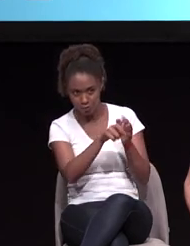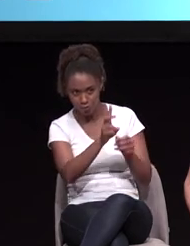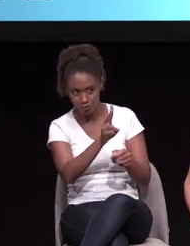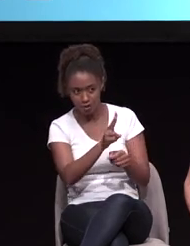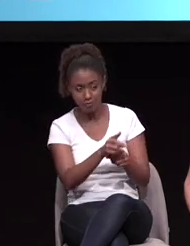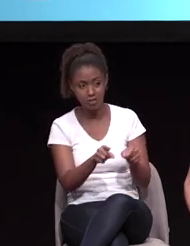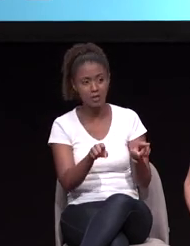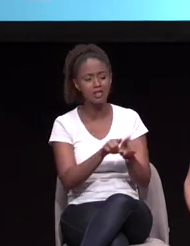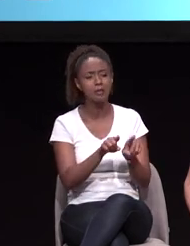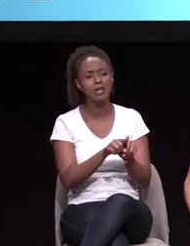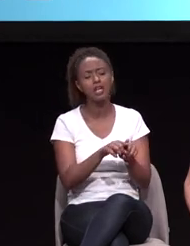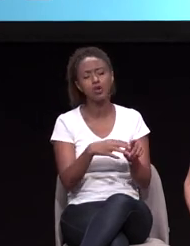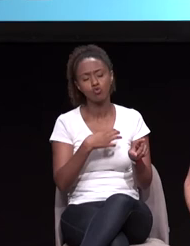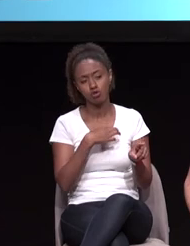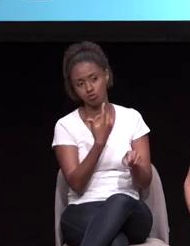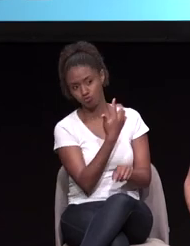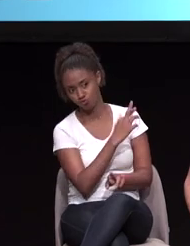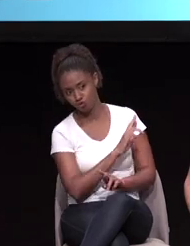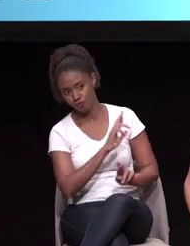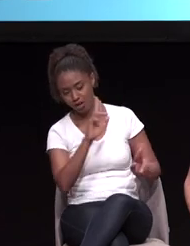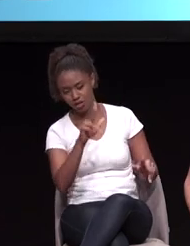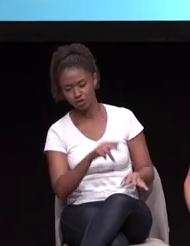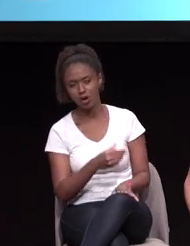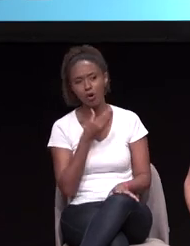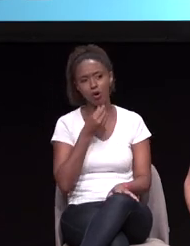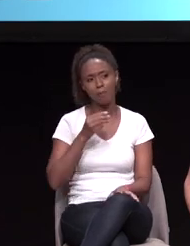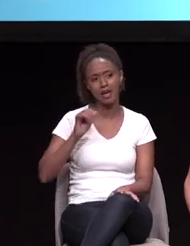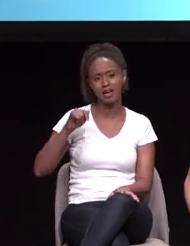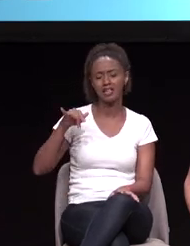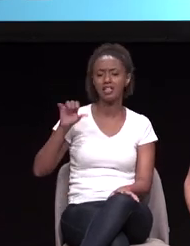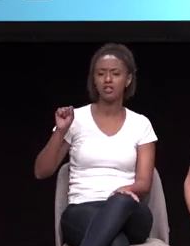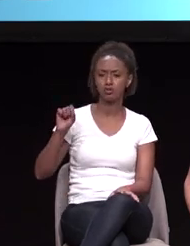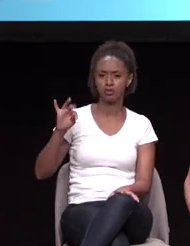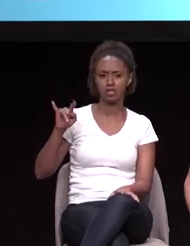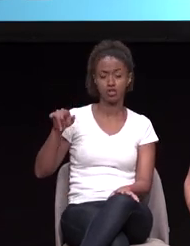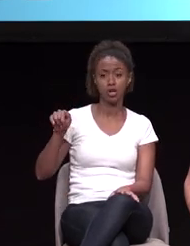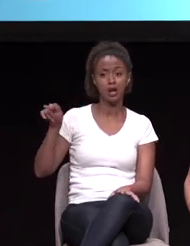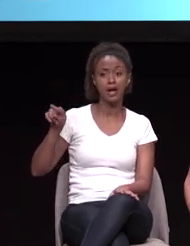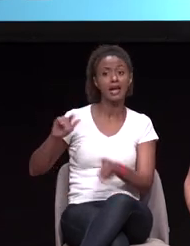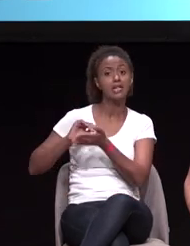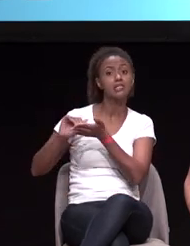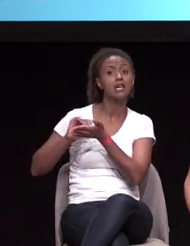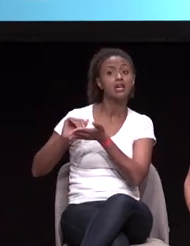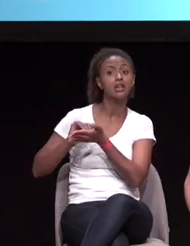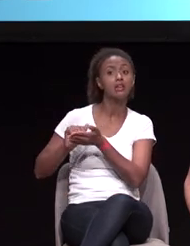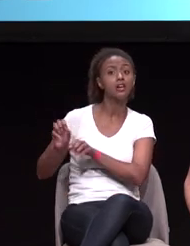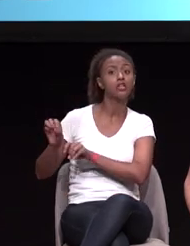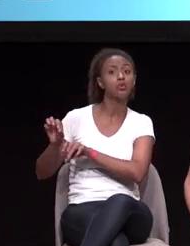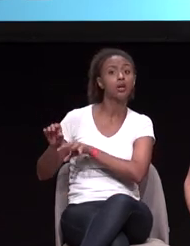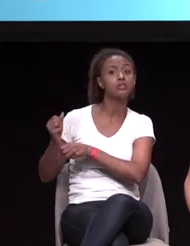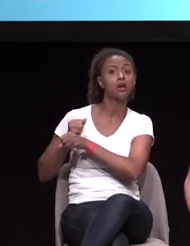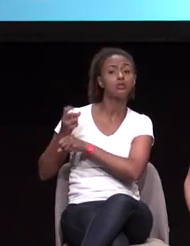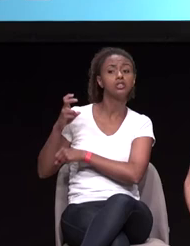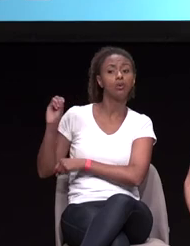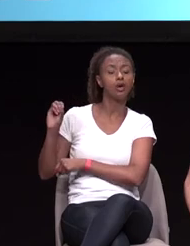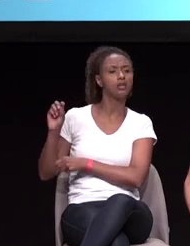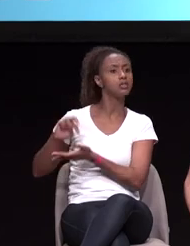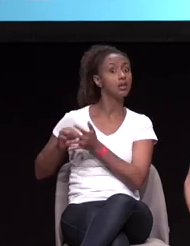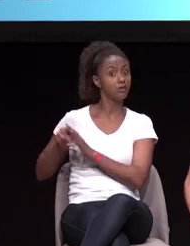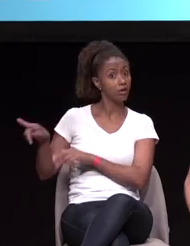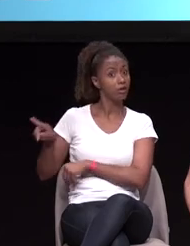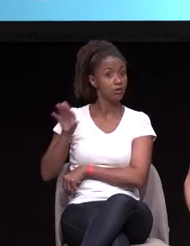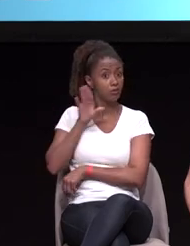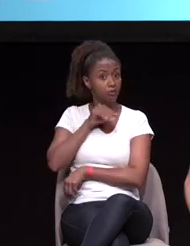votar de outra maneira além do teixeira secretário da educação 50 o que significa dizer que era funcionário